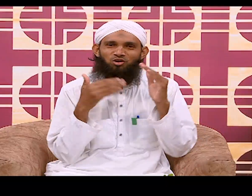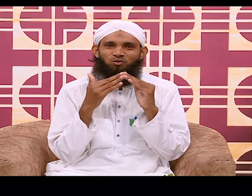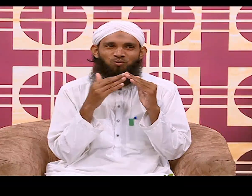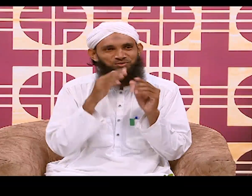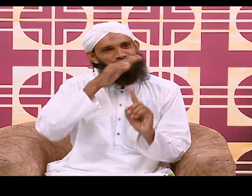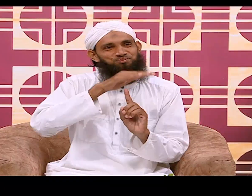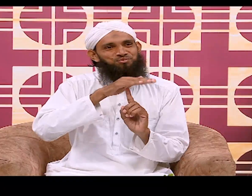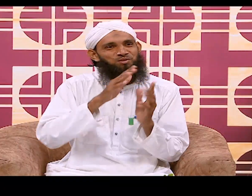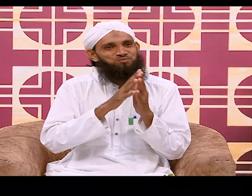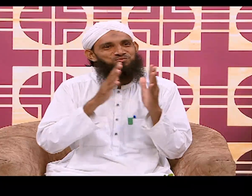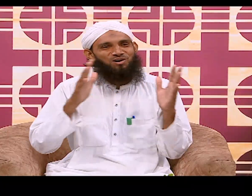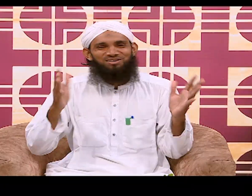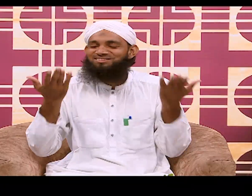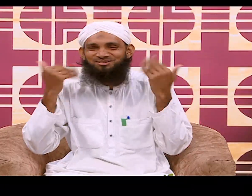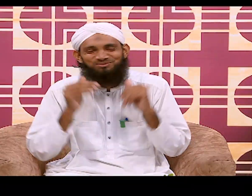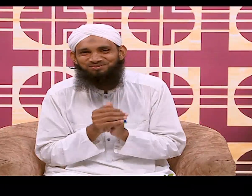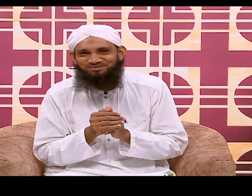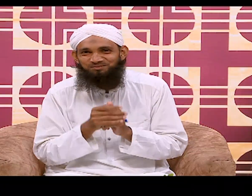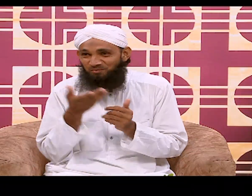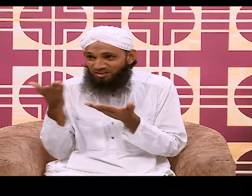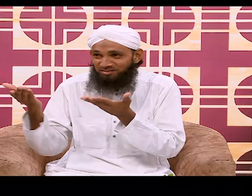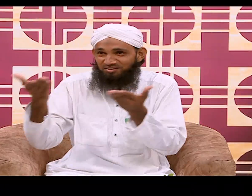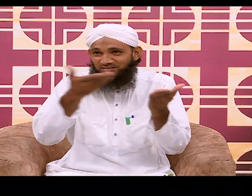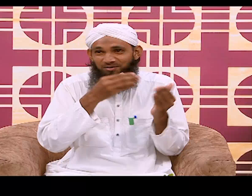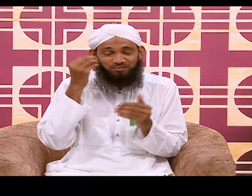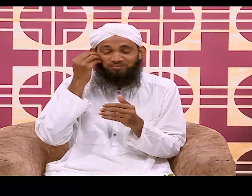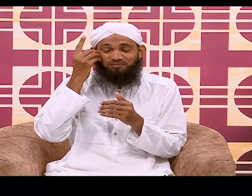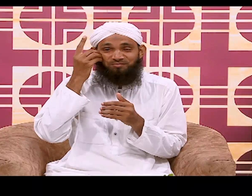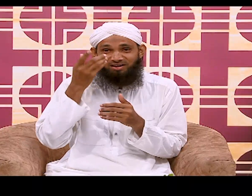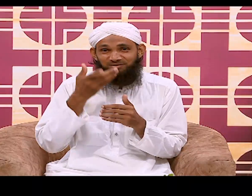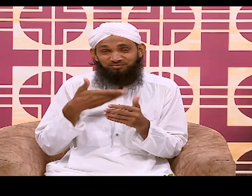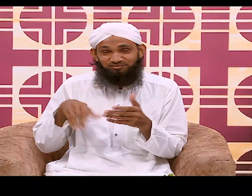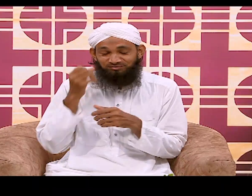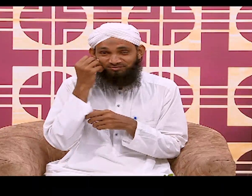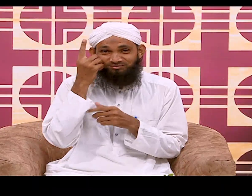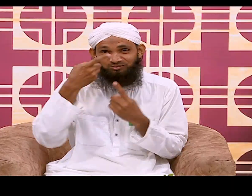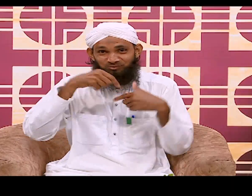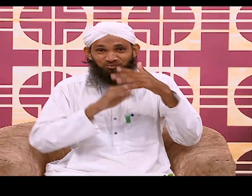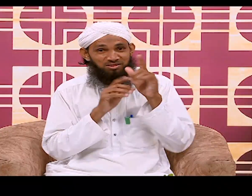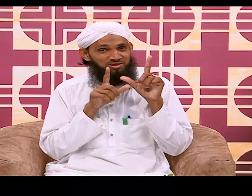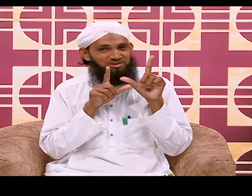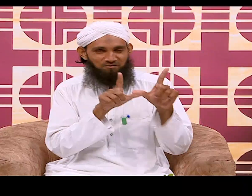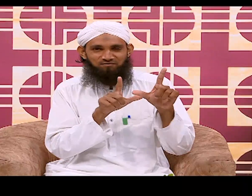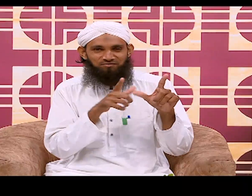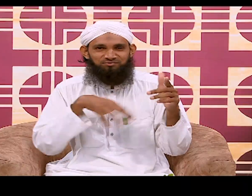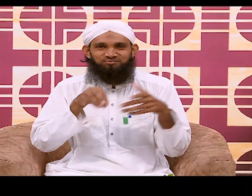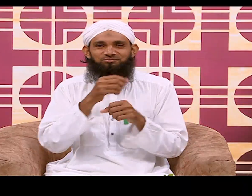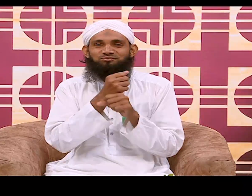رسول، اے عاشقان صحابہ و اہل بیت، اے عاشقان اولیاء، دیکھا آپ نے حضور غوث پاک رحمت اللہ